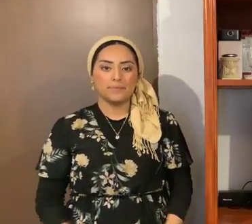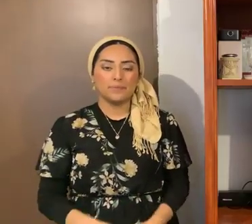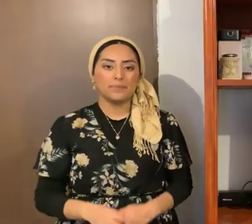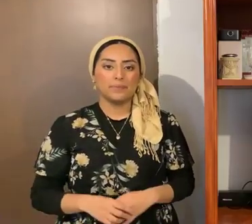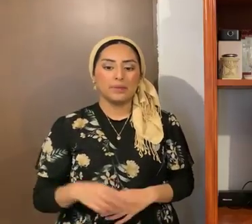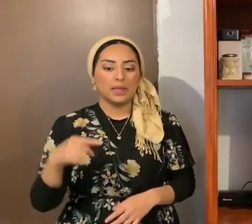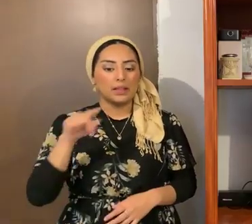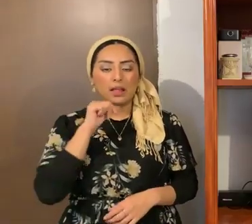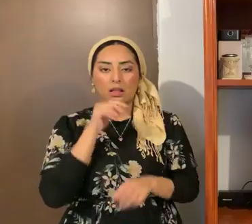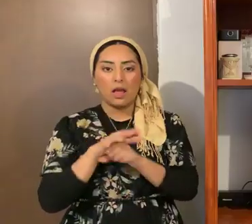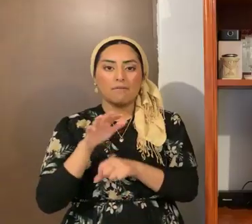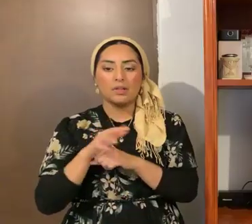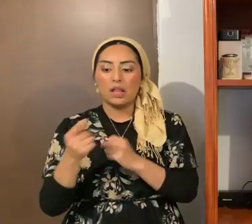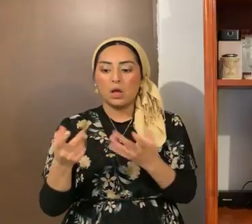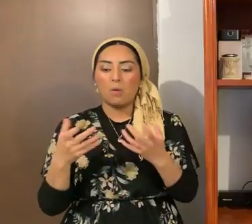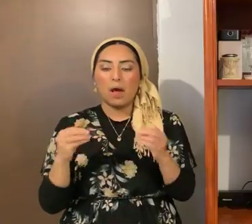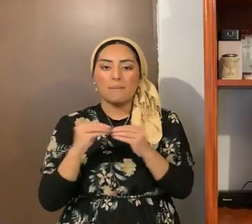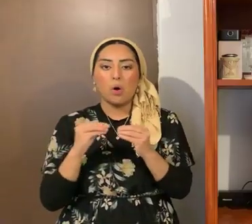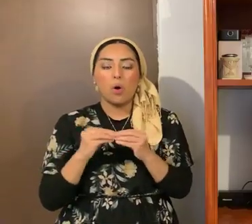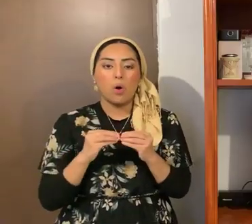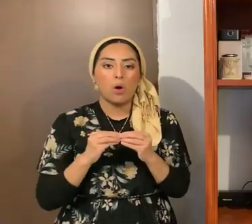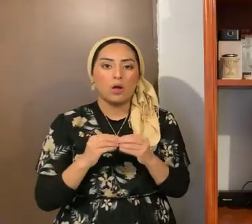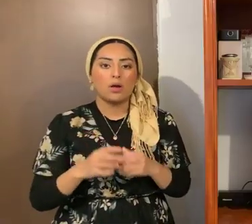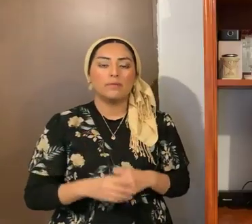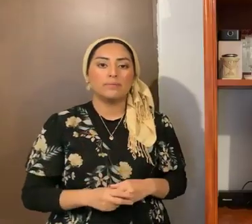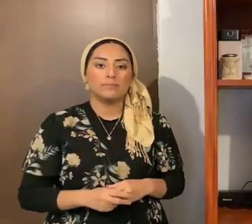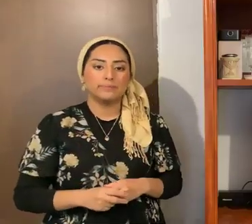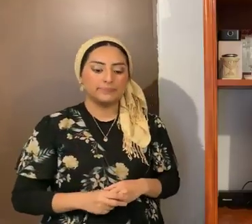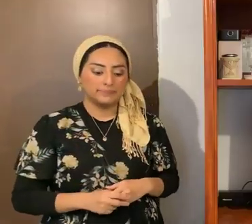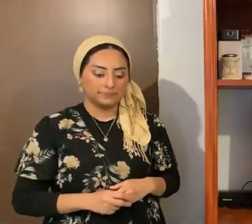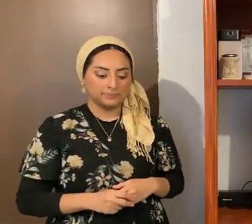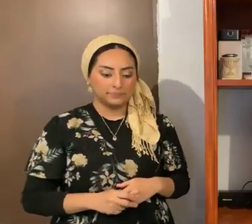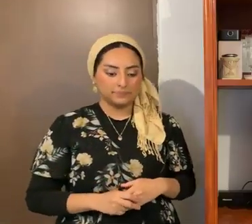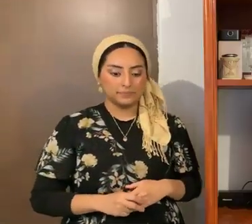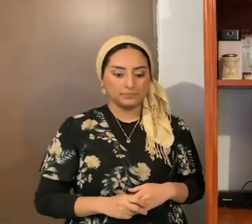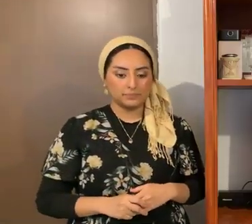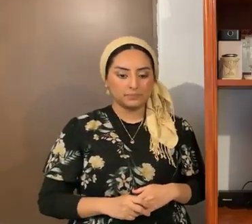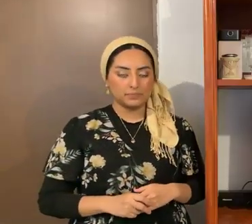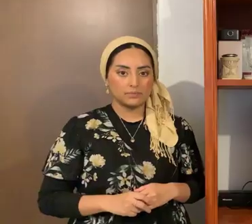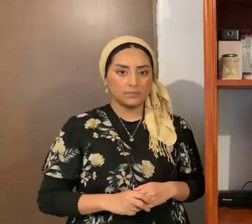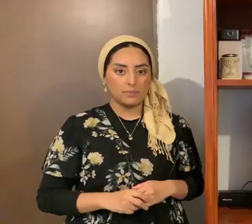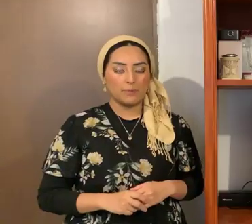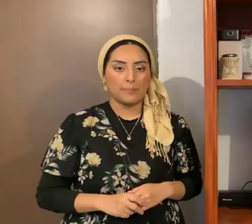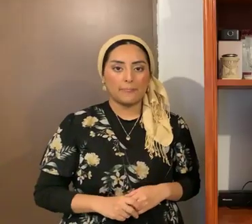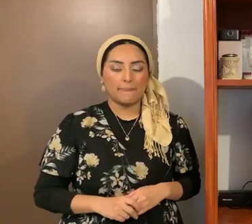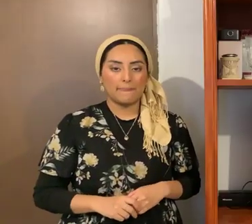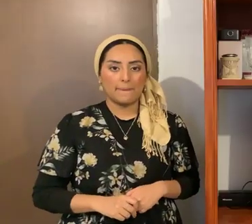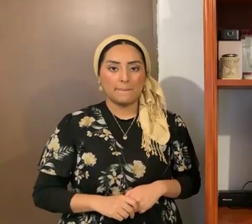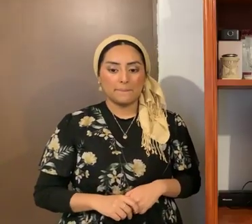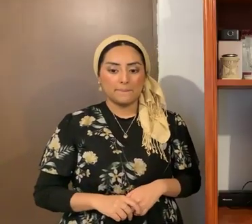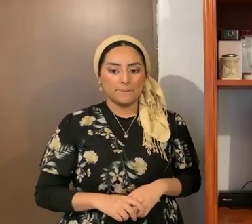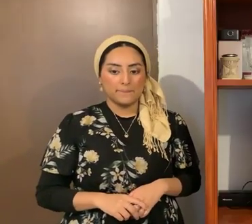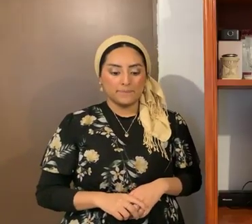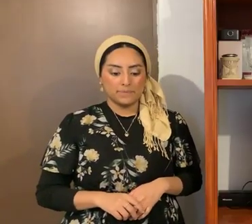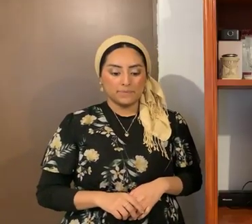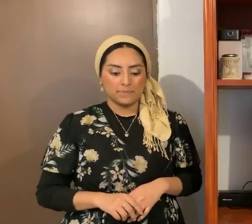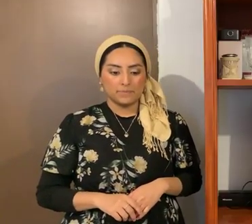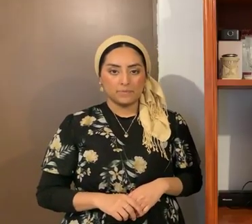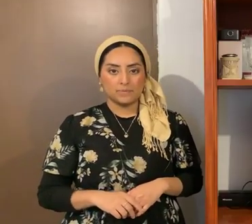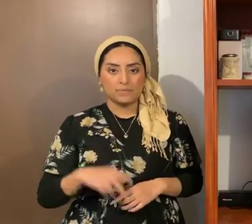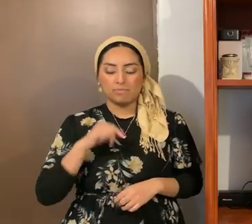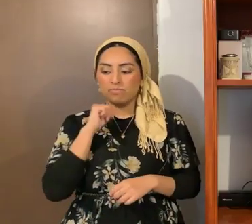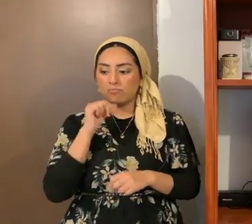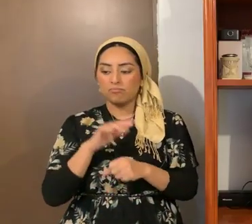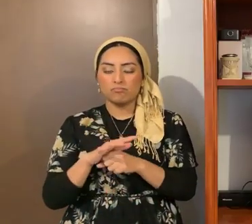les bastó, ellos querían más. Los los rebeldes ofrecían el incienso, pero eso no